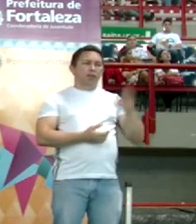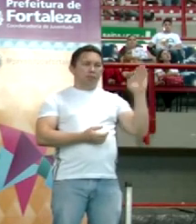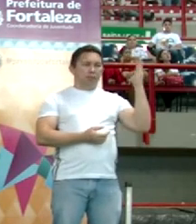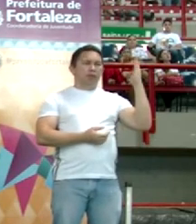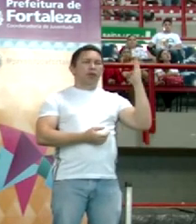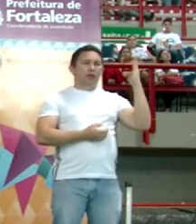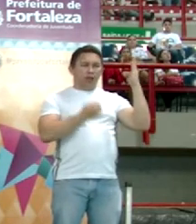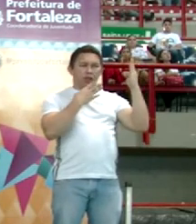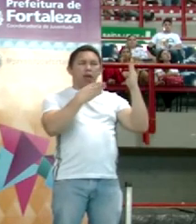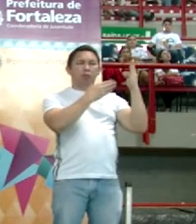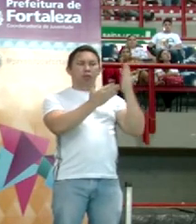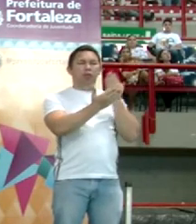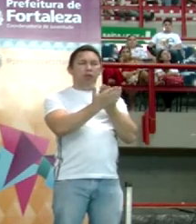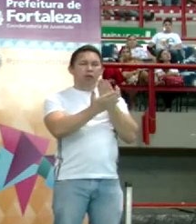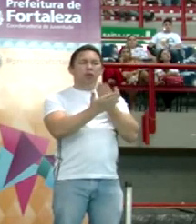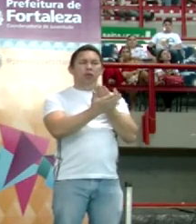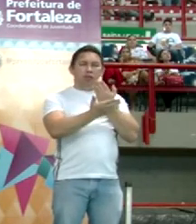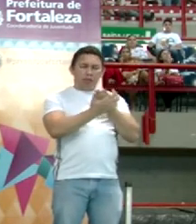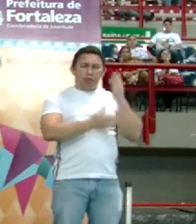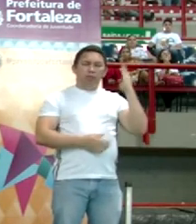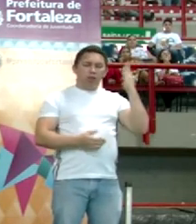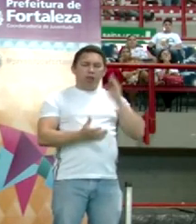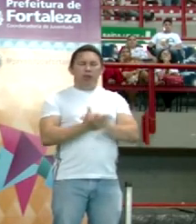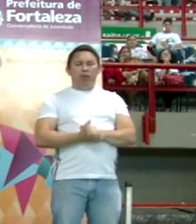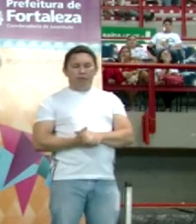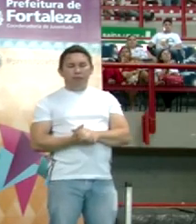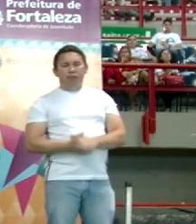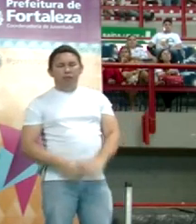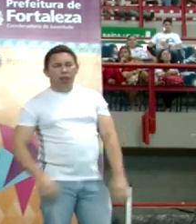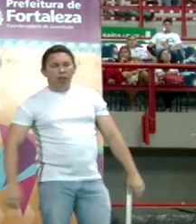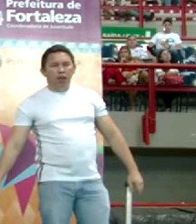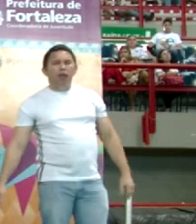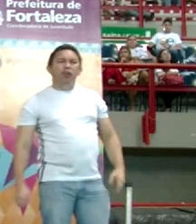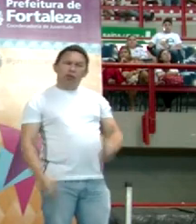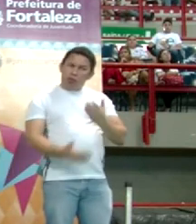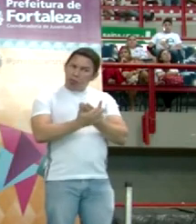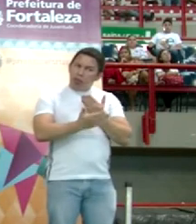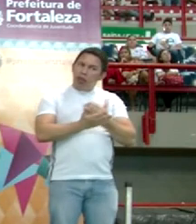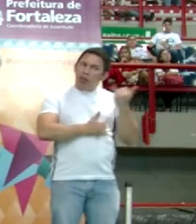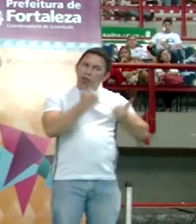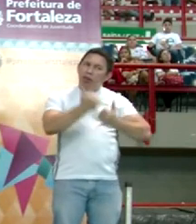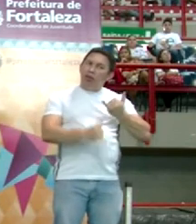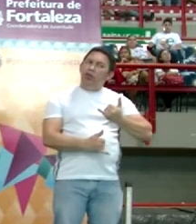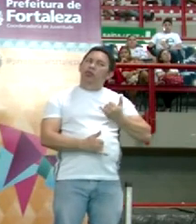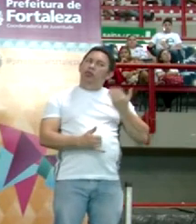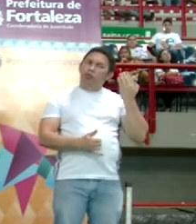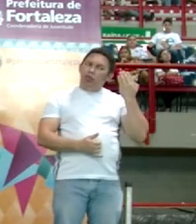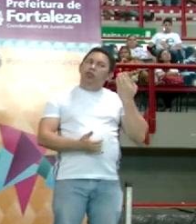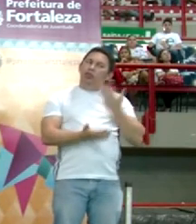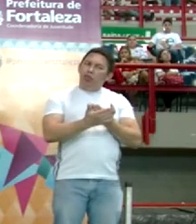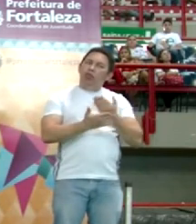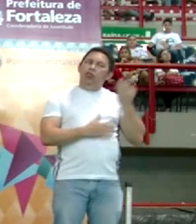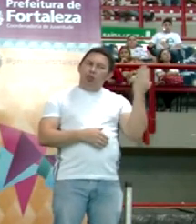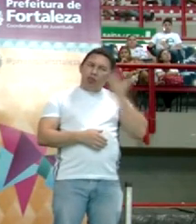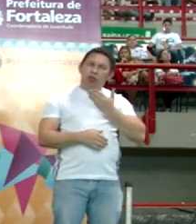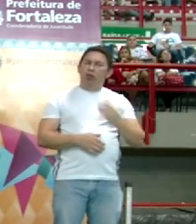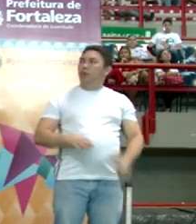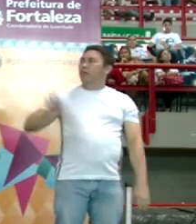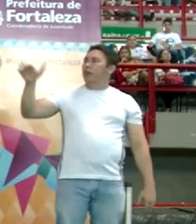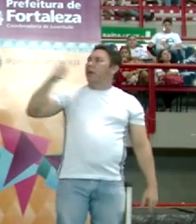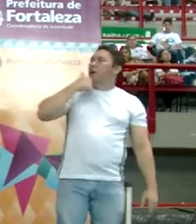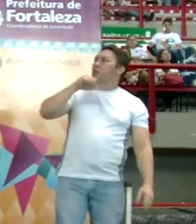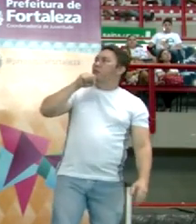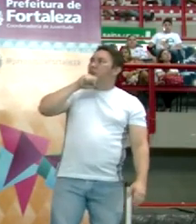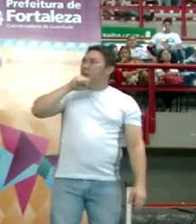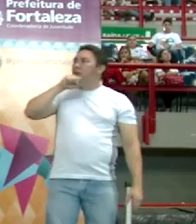tem que estudar, hein? Estudar biologia. Mas estudar de verdade. Não é aquela coisa, ah, mãe, vou